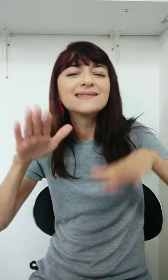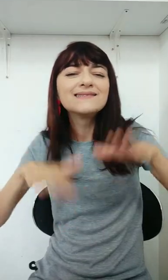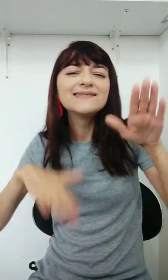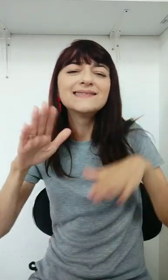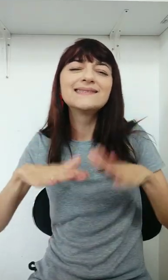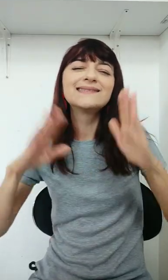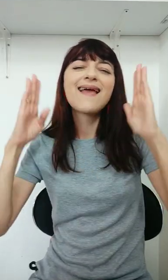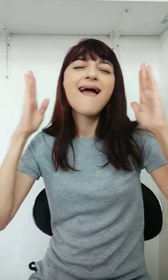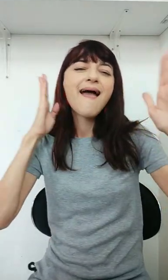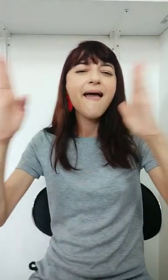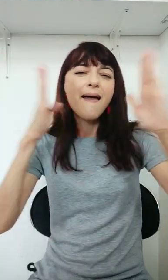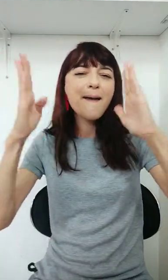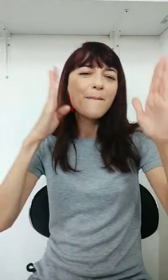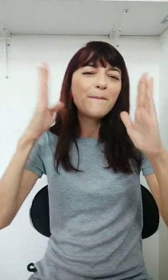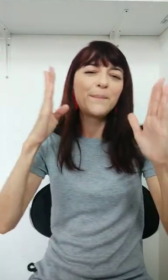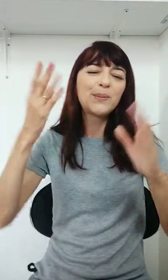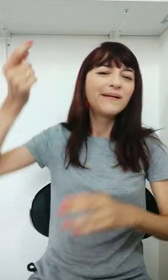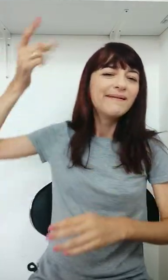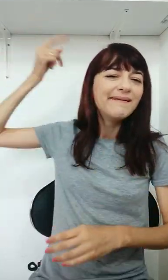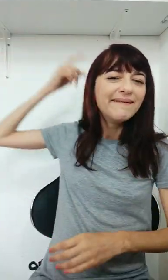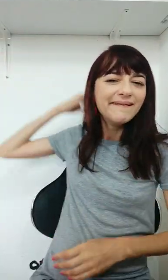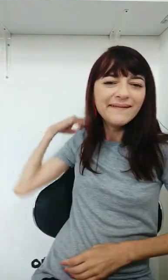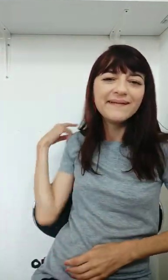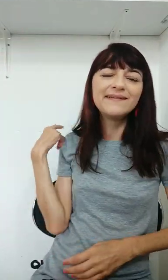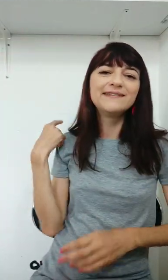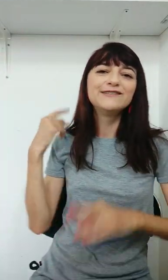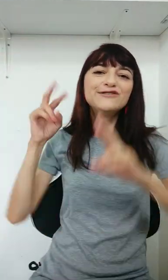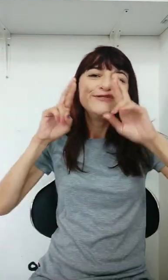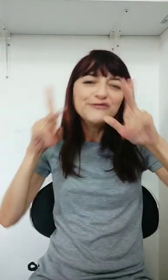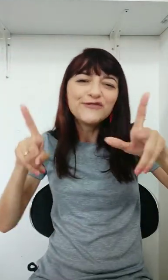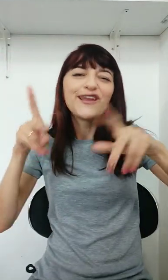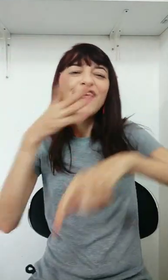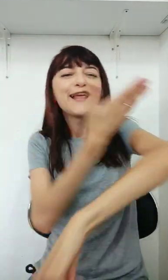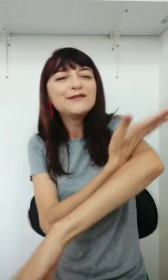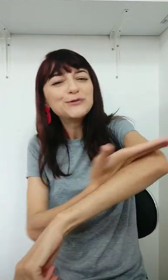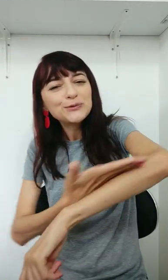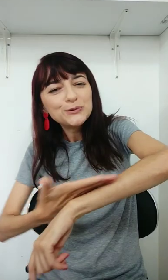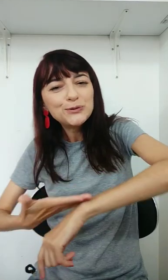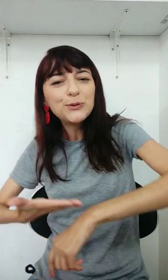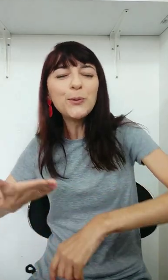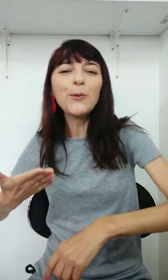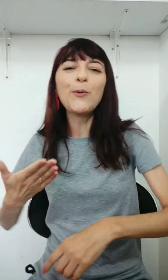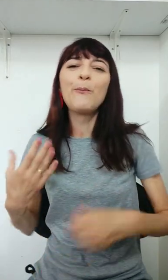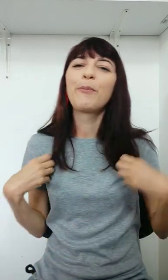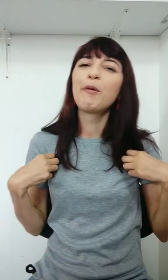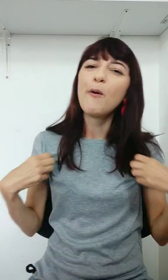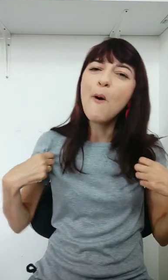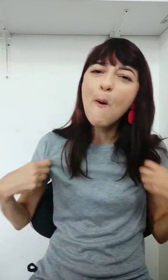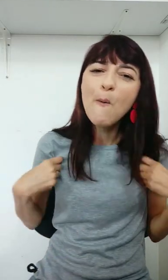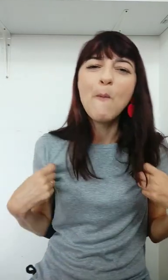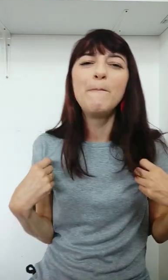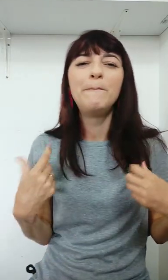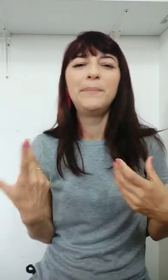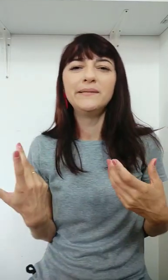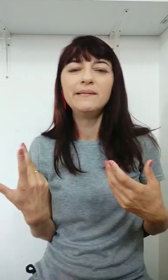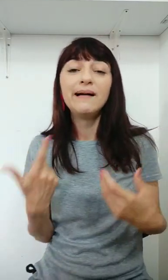a barba crescer um pouco. Há uma época atrás, talvez o costume fosse um pouco diferente, talvez o corte